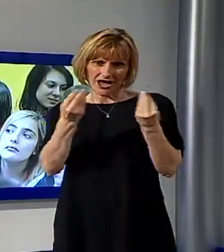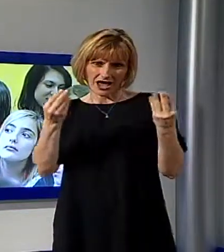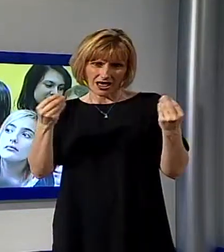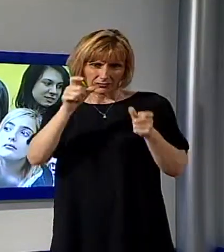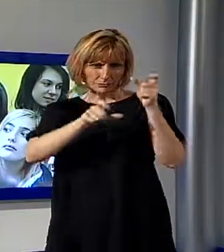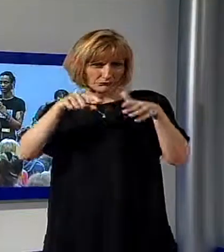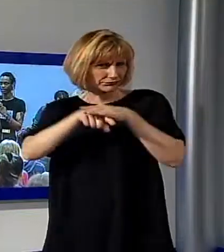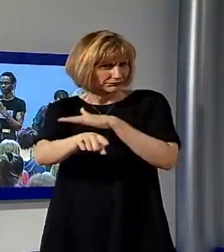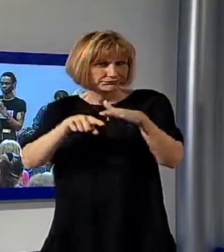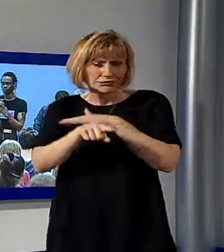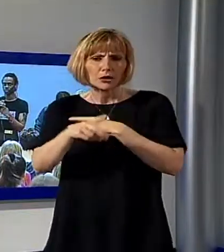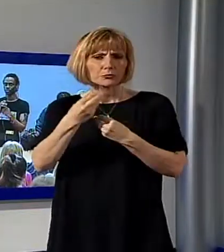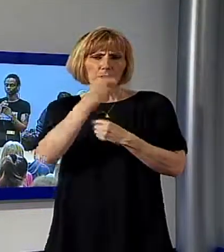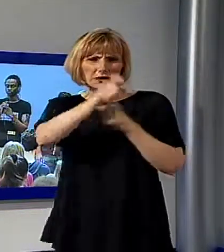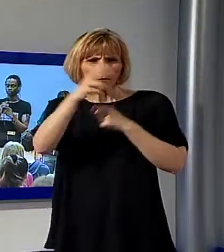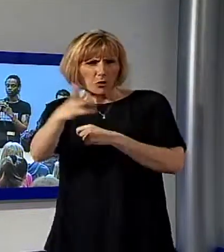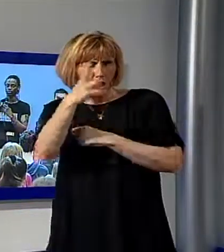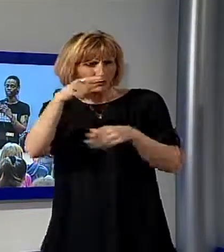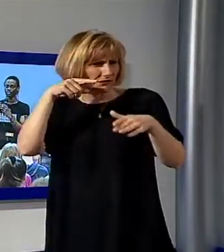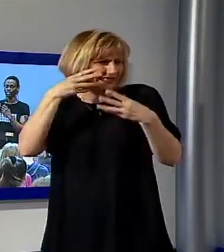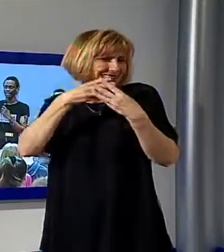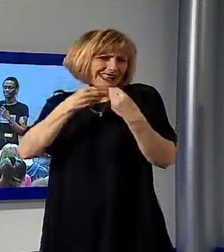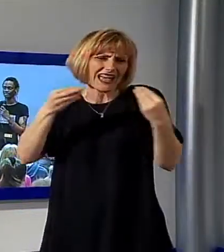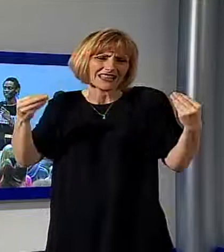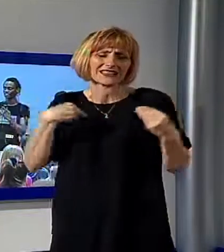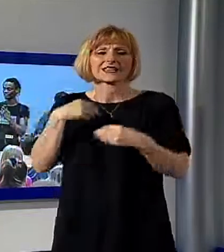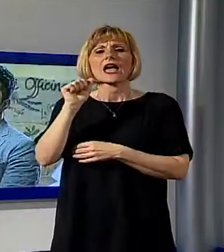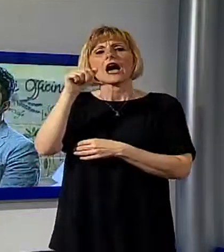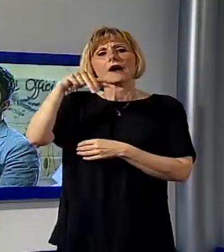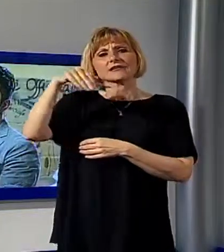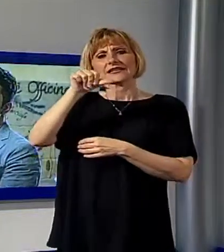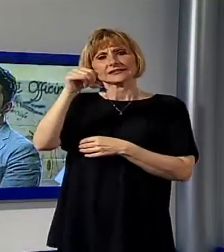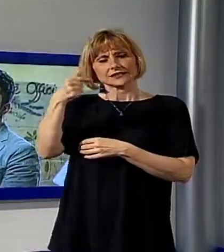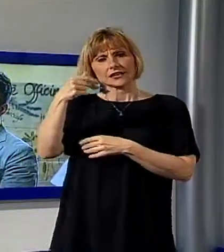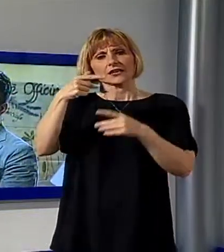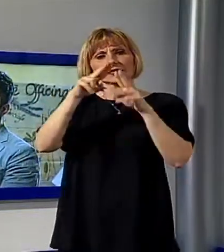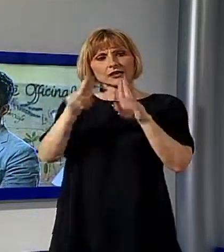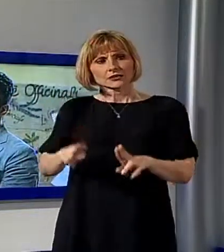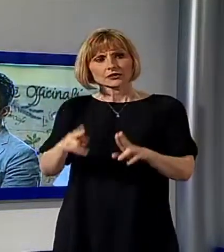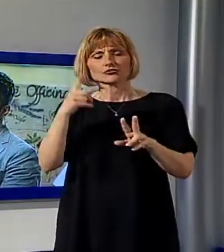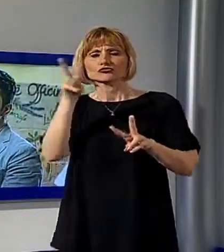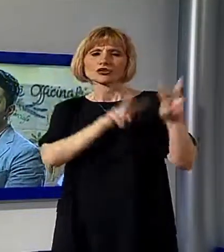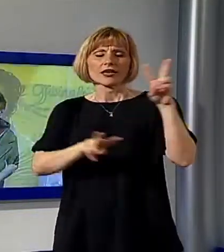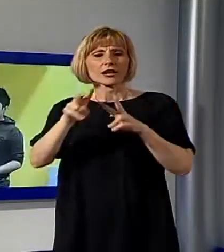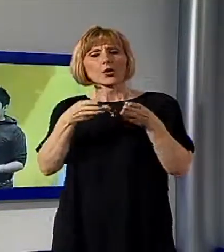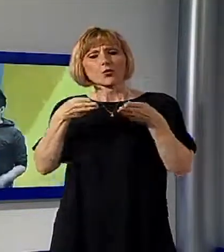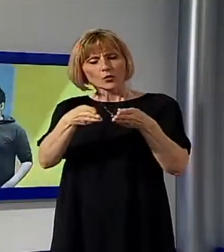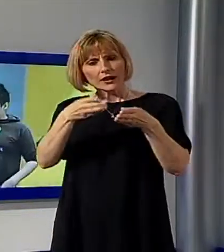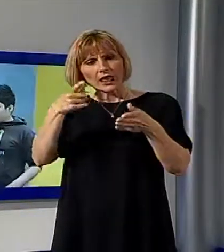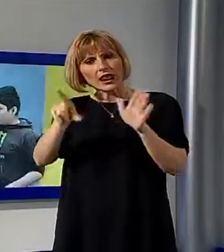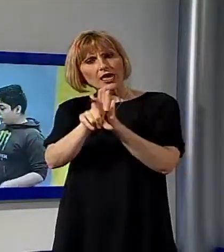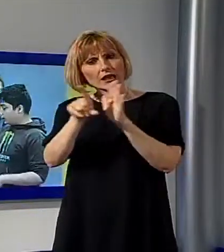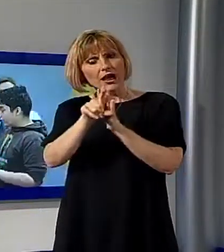Amnesty International sta insistendo sull'unica soluzione possibile, la realizzazione di un canale legale per l'immigrazione in